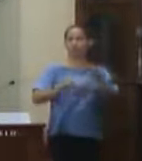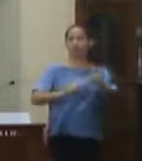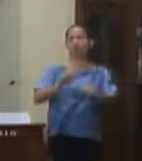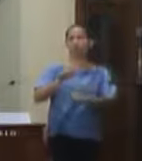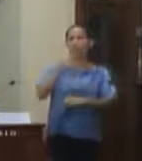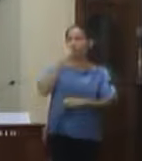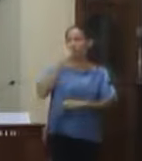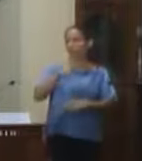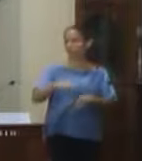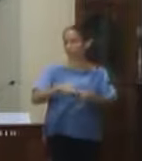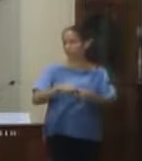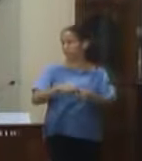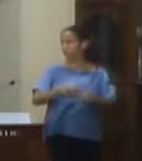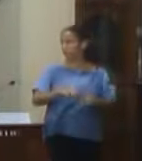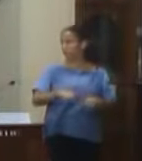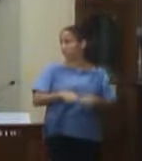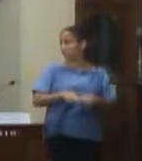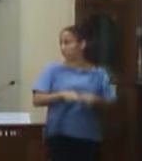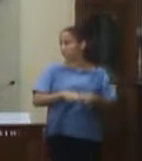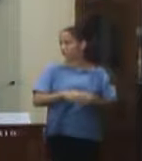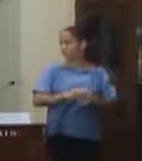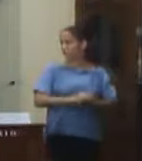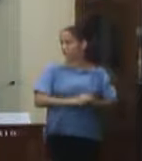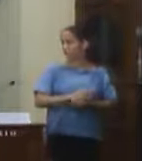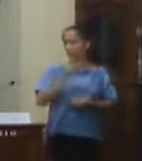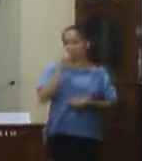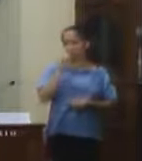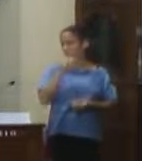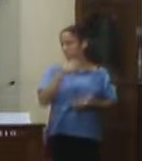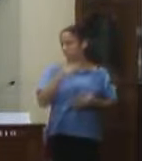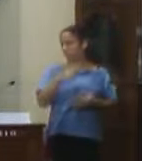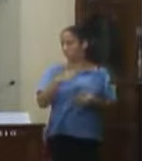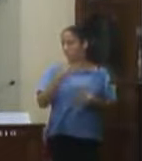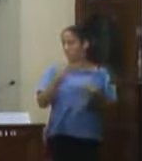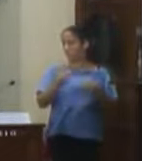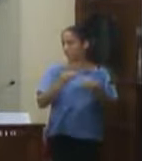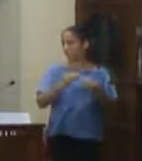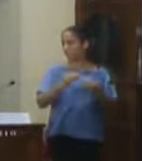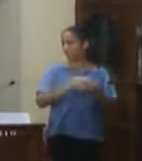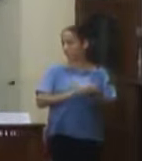lixo. E também a gente vê aí, de uma forma,